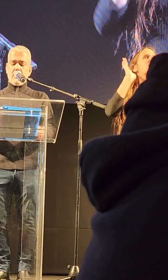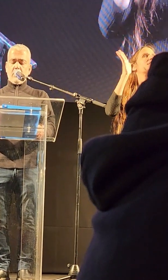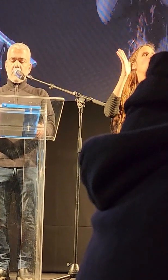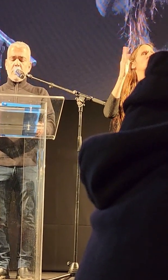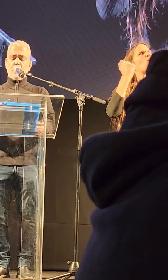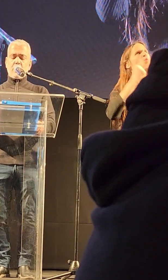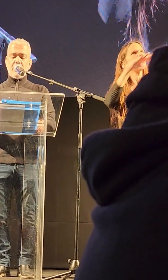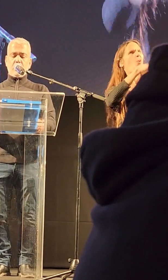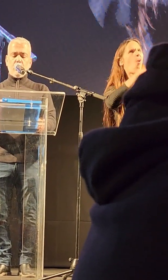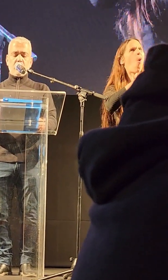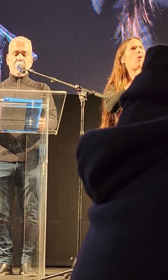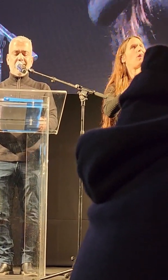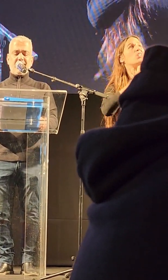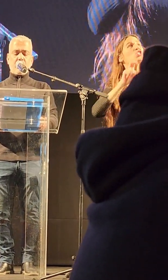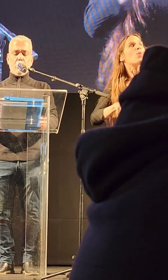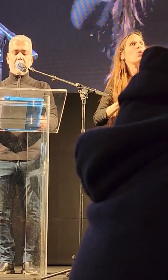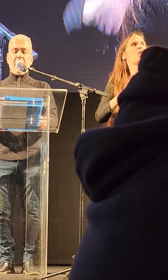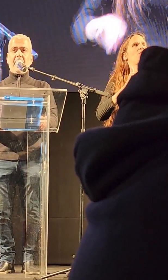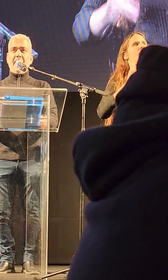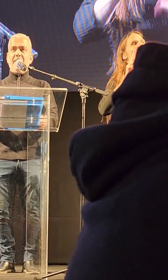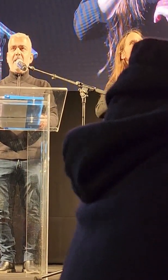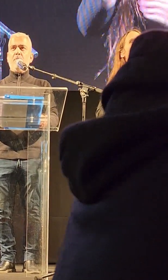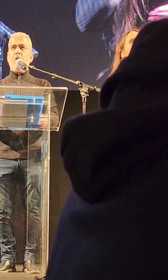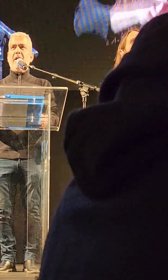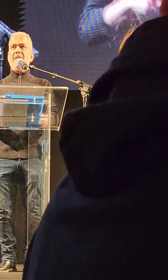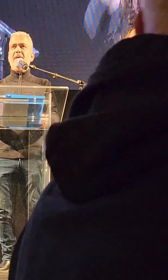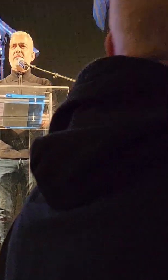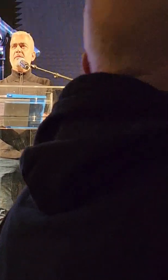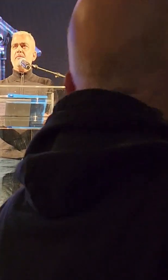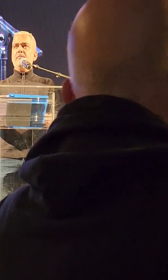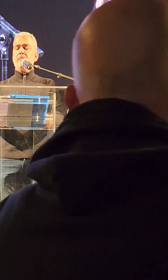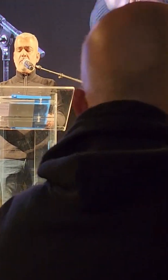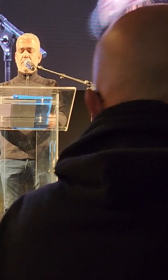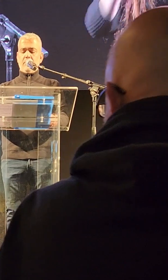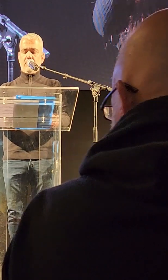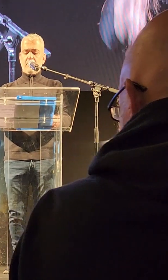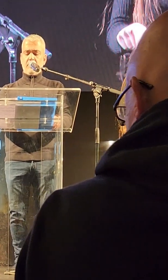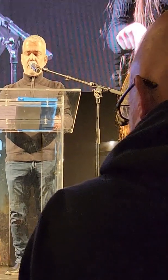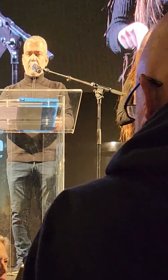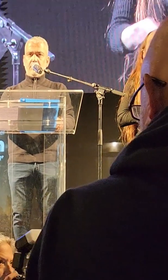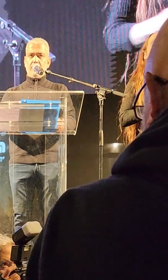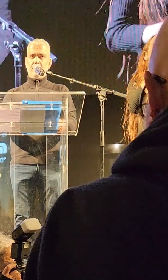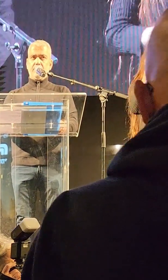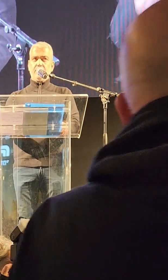חוק השתמטות מהזכות להגן על המולדת?